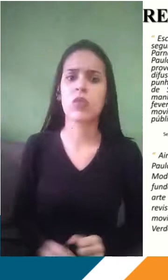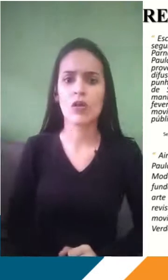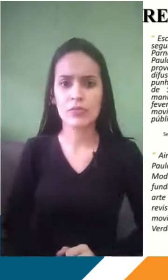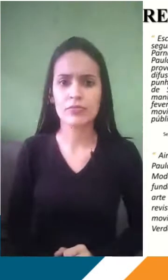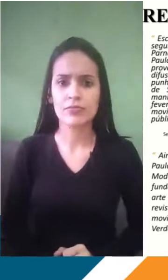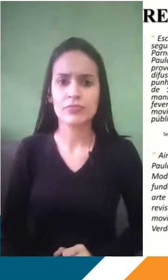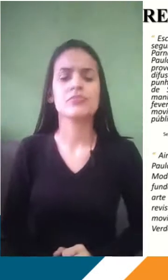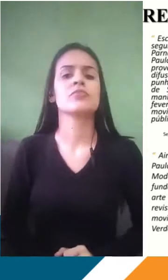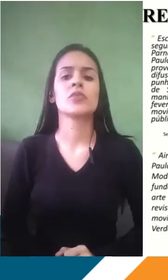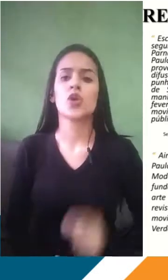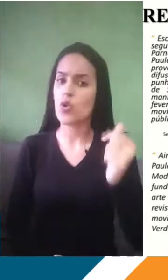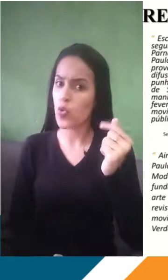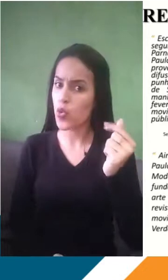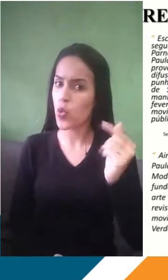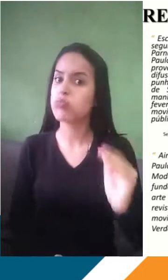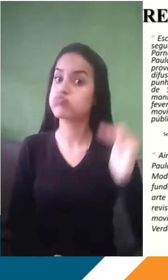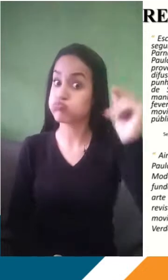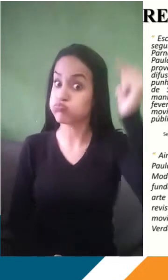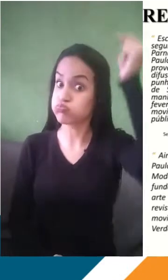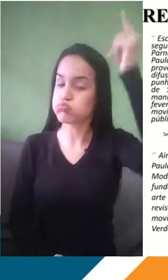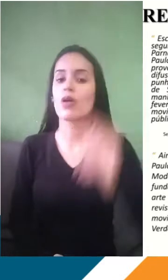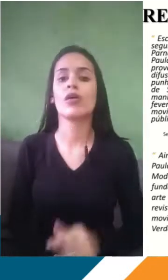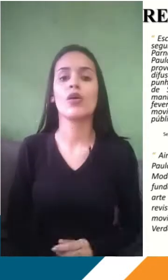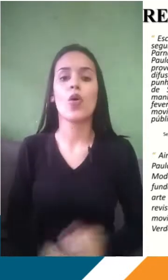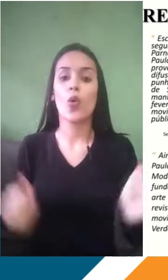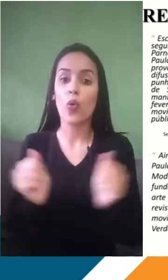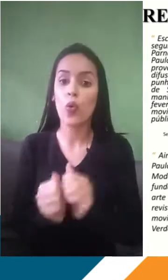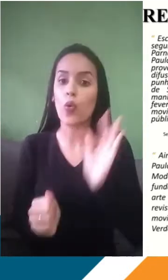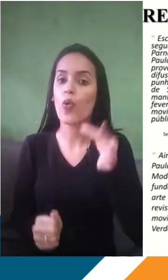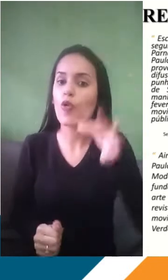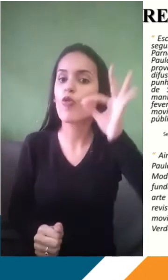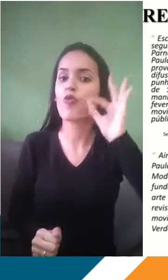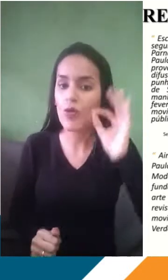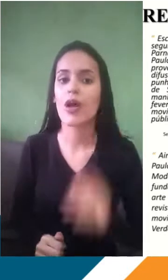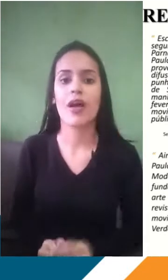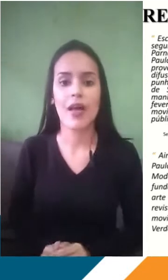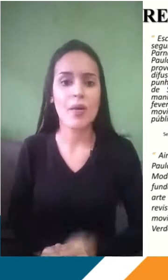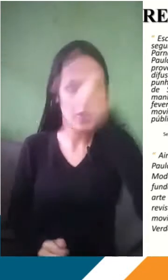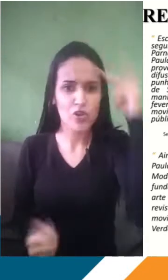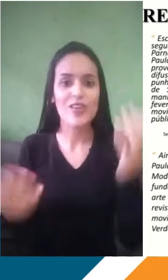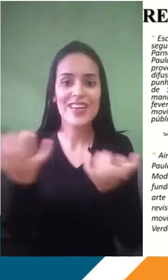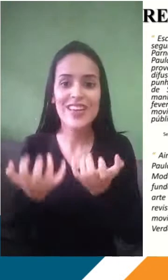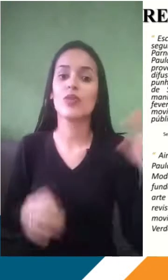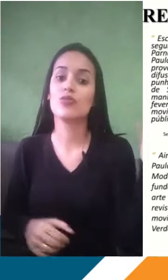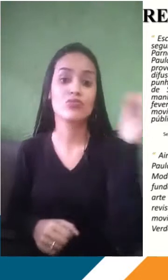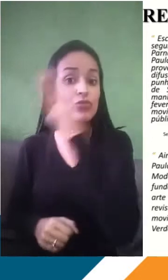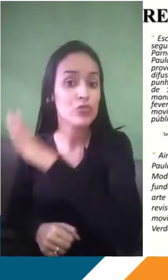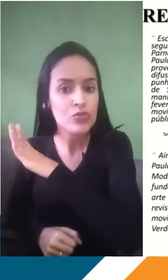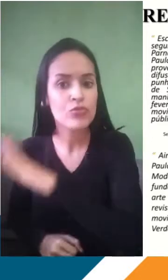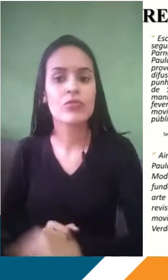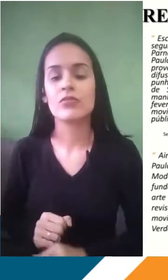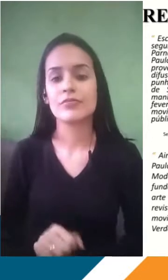clima propício à difusão do gosto pela renovação estética. Assim, um punhado de jovens intelectuais,